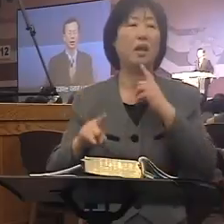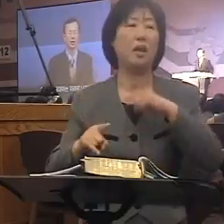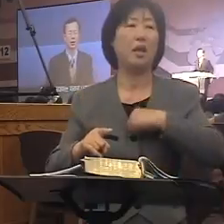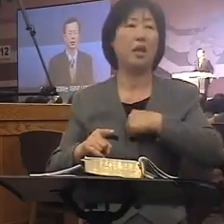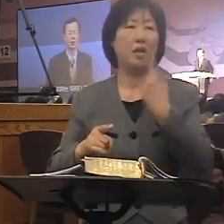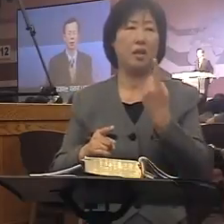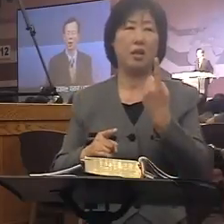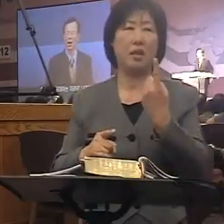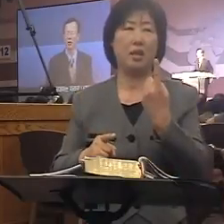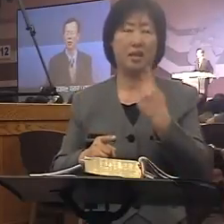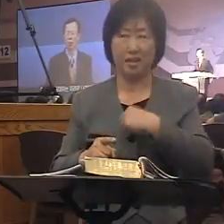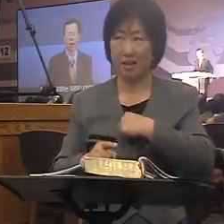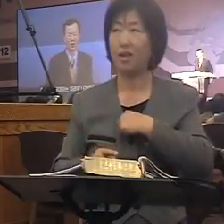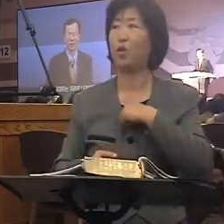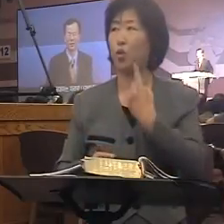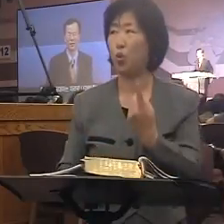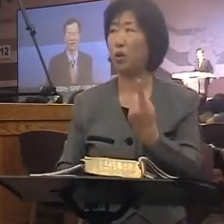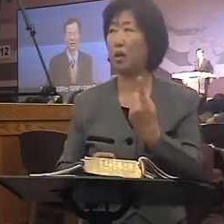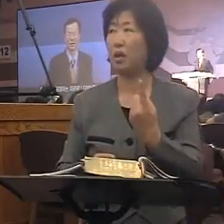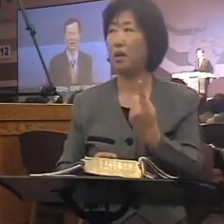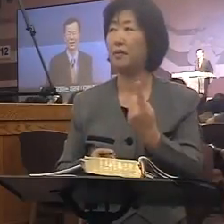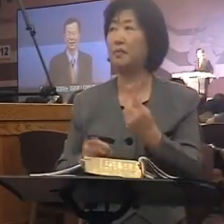하나님과 독대하는 자리로서 원한